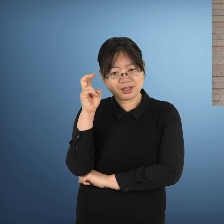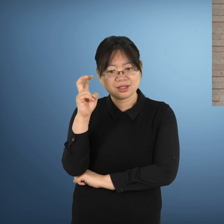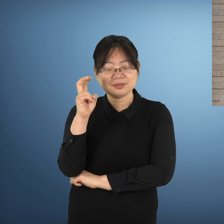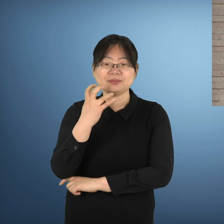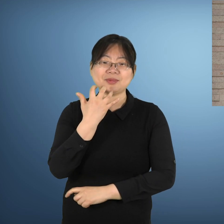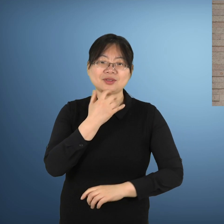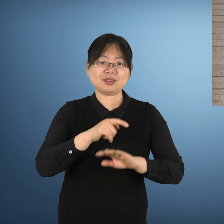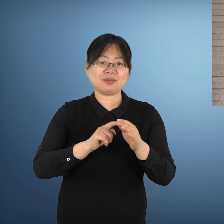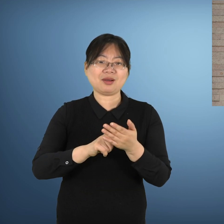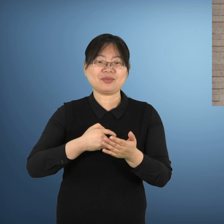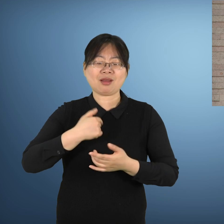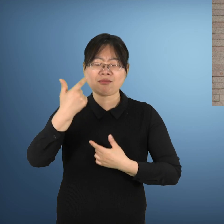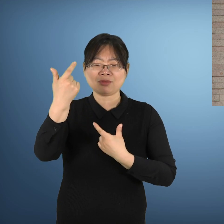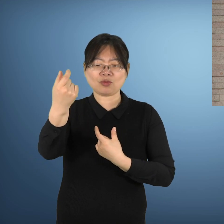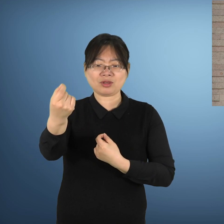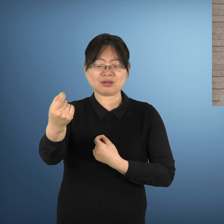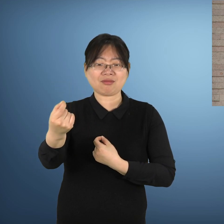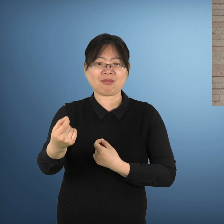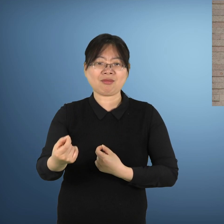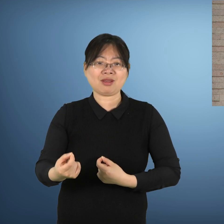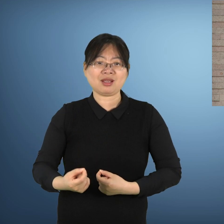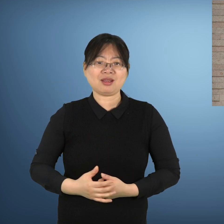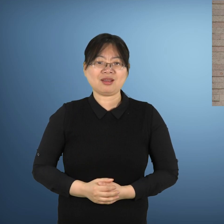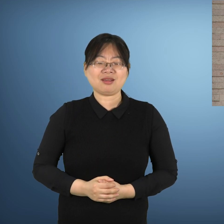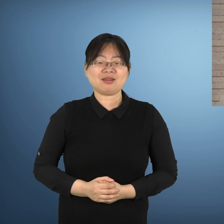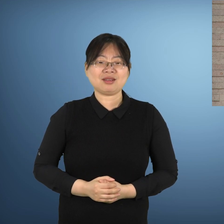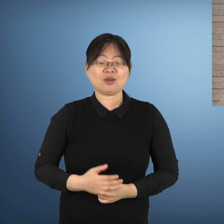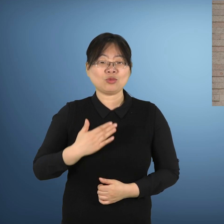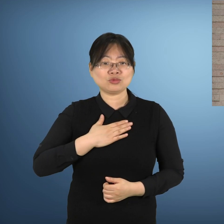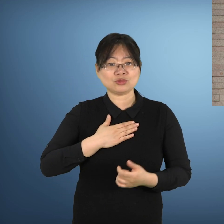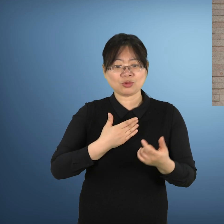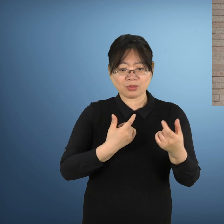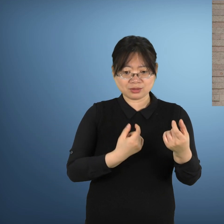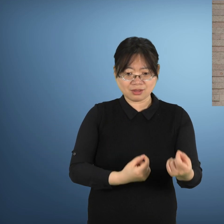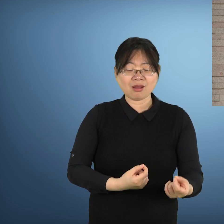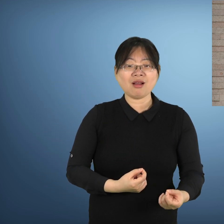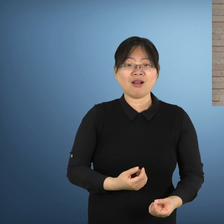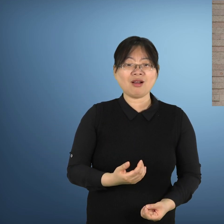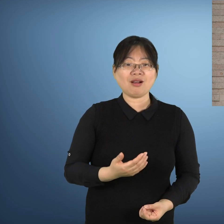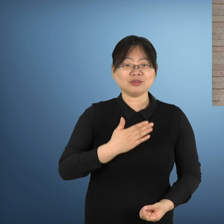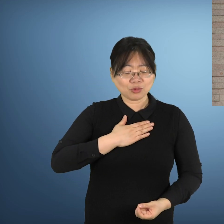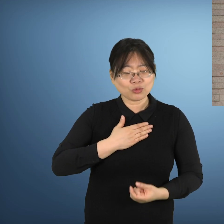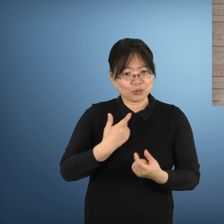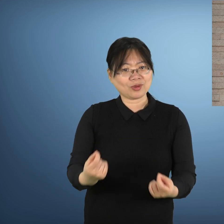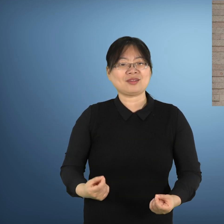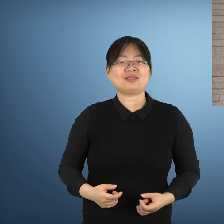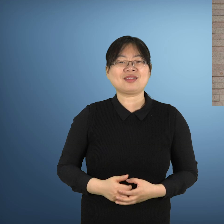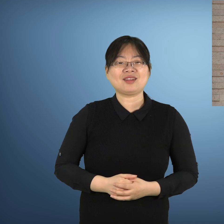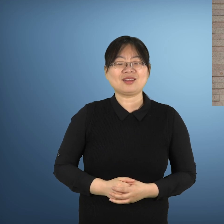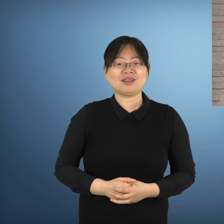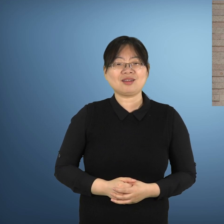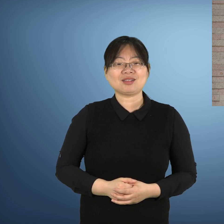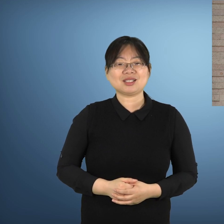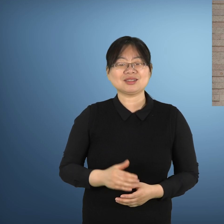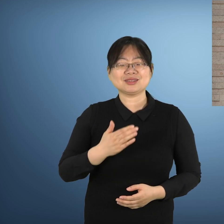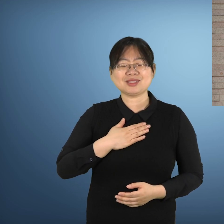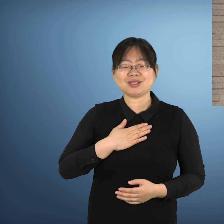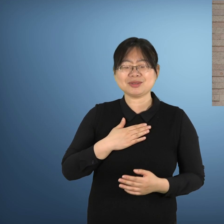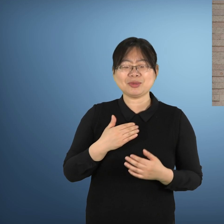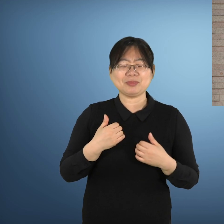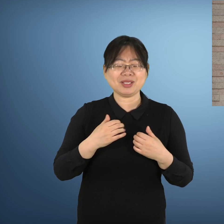마음이 내 마음하고 똑같을까? 우리 그러잖아요. 저도 마찬가지예요. 제가 무너졌던